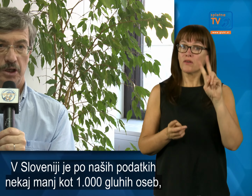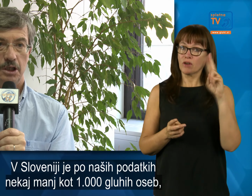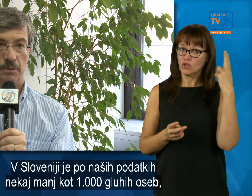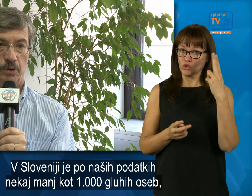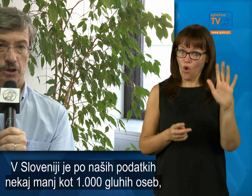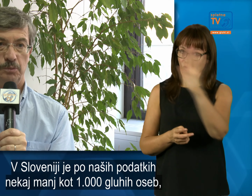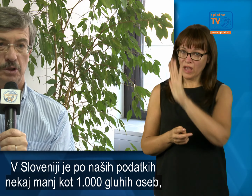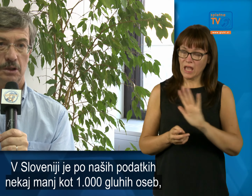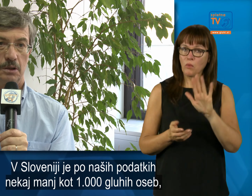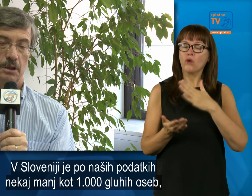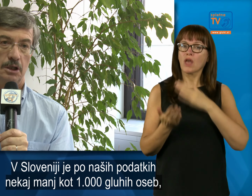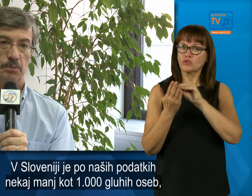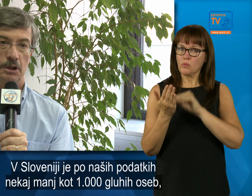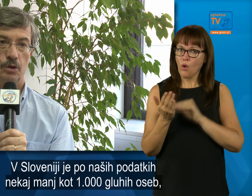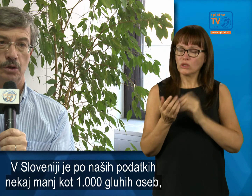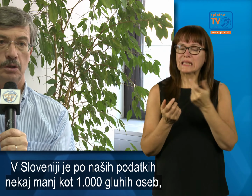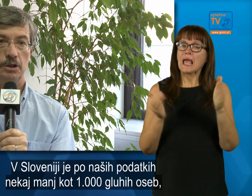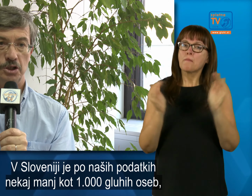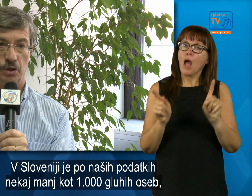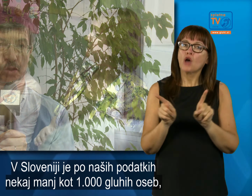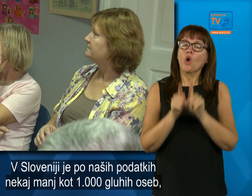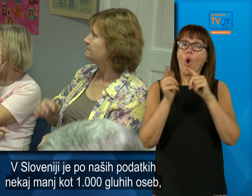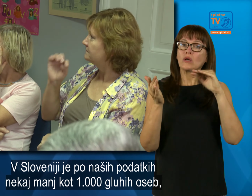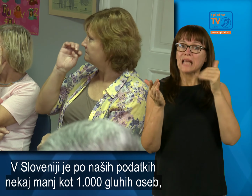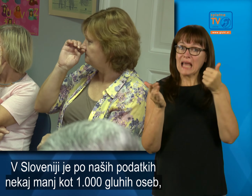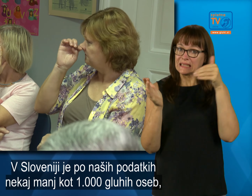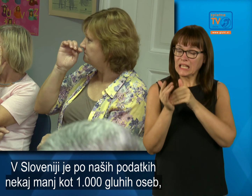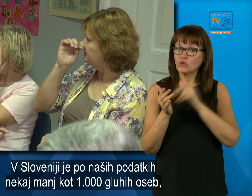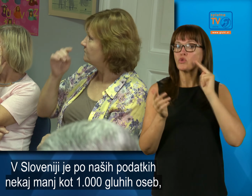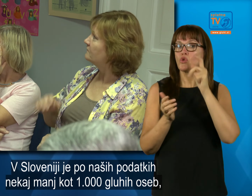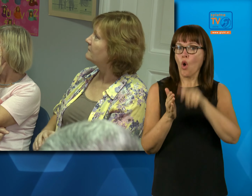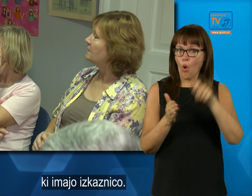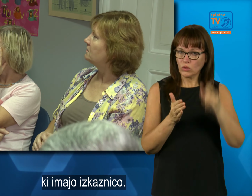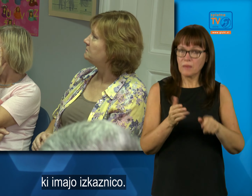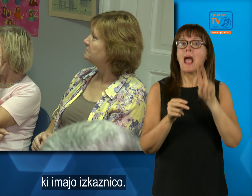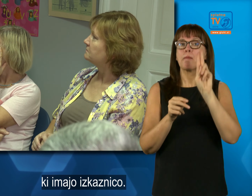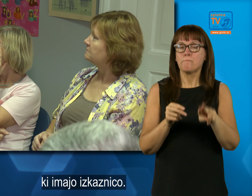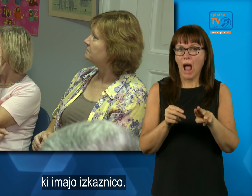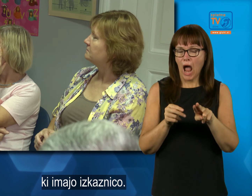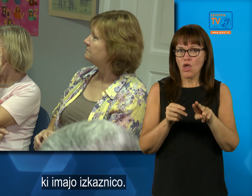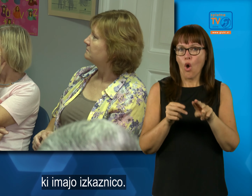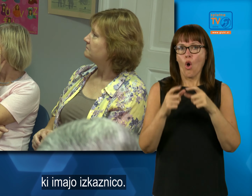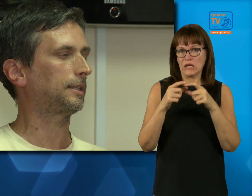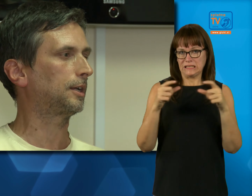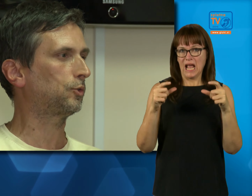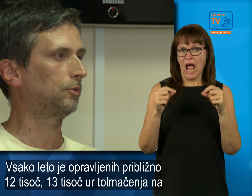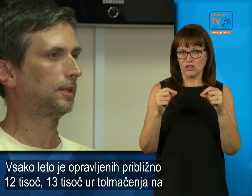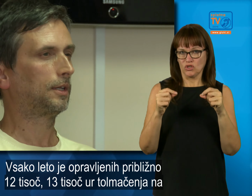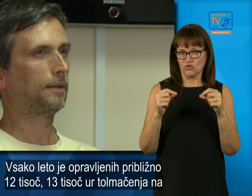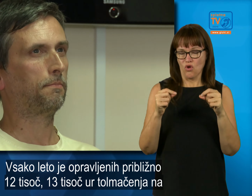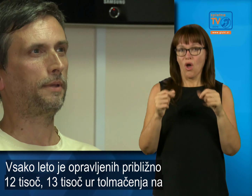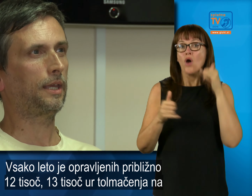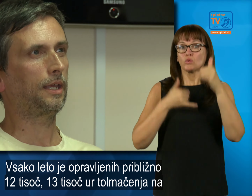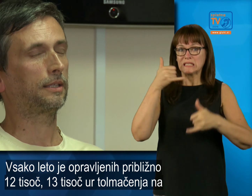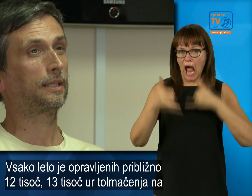V Sloveniji je po naših podatkih nekaj manj kot 1000 gluhih oseb, ki imajo izkaznico. Vsako